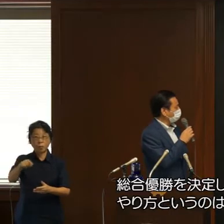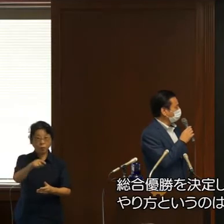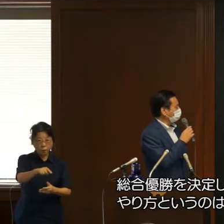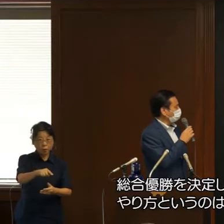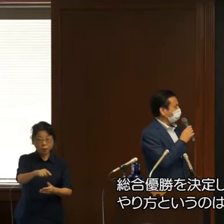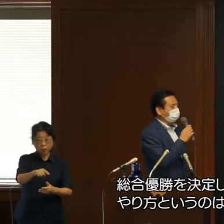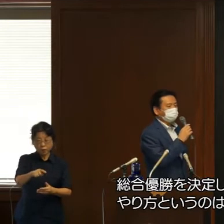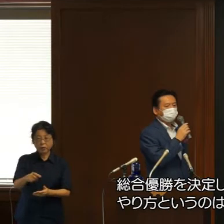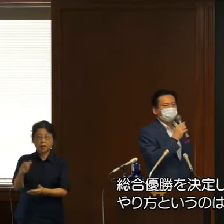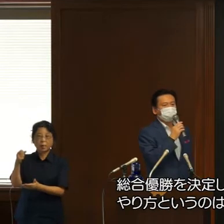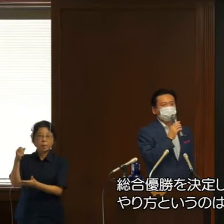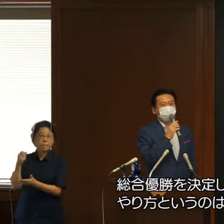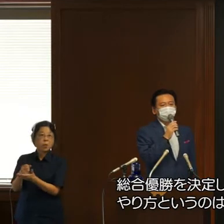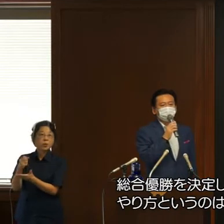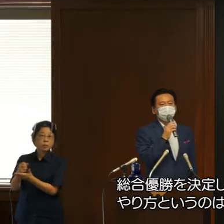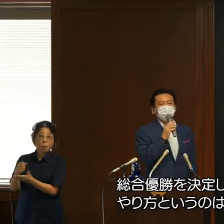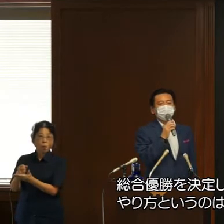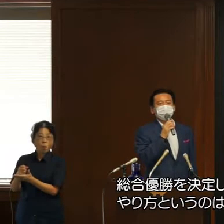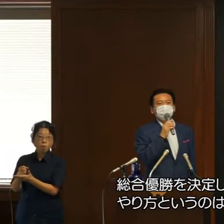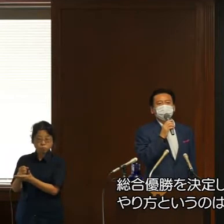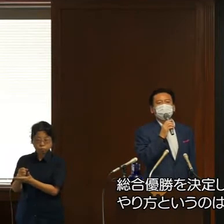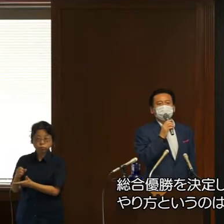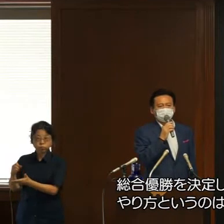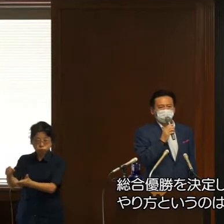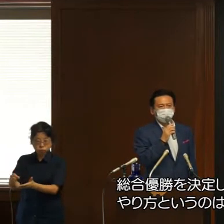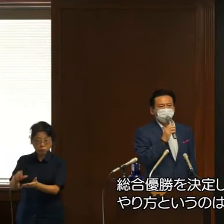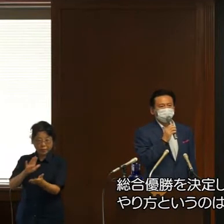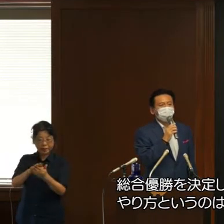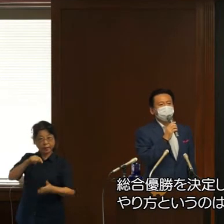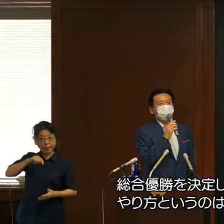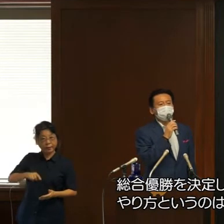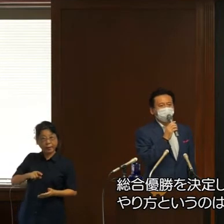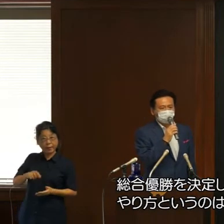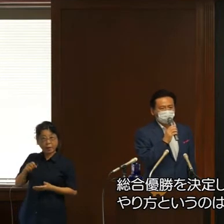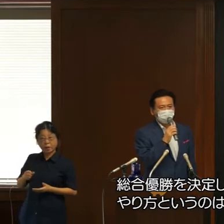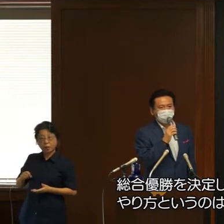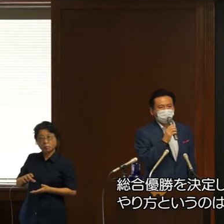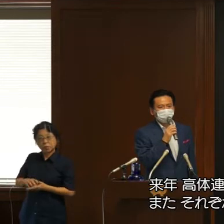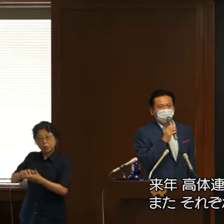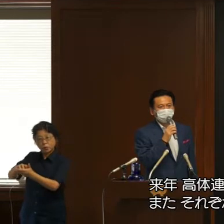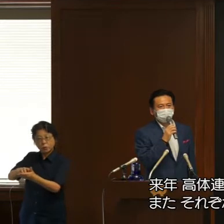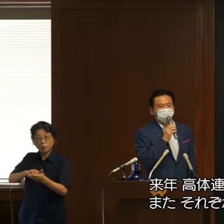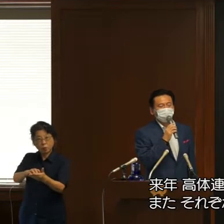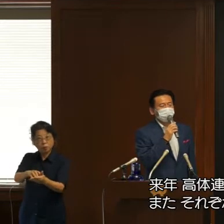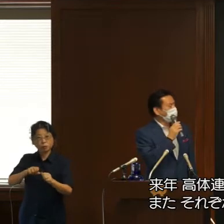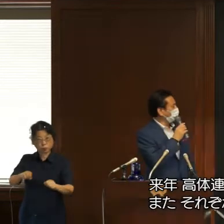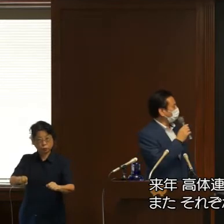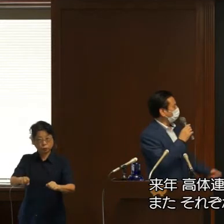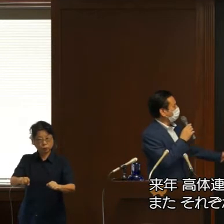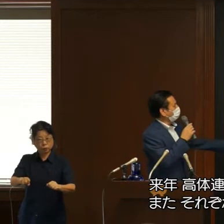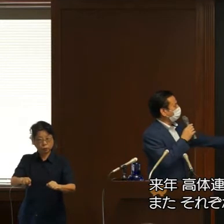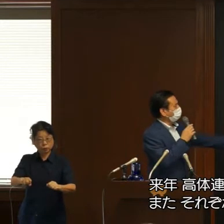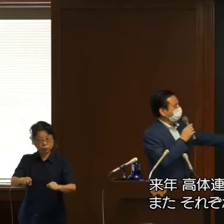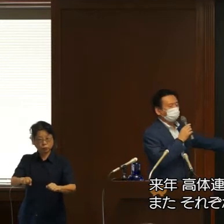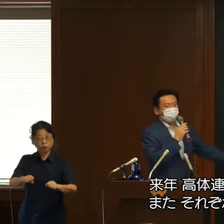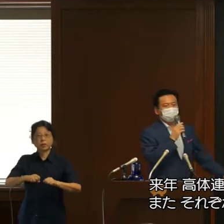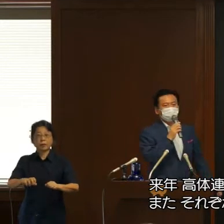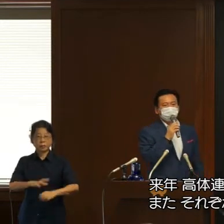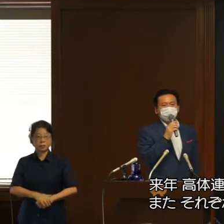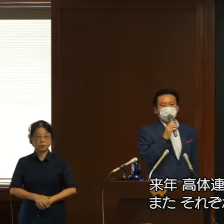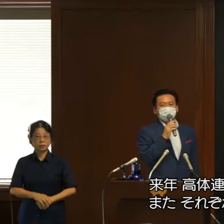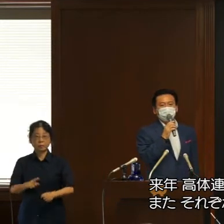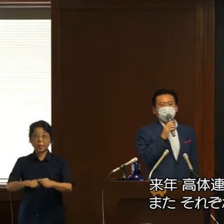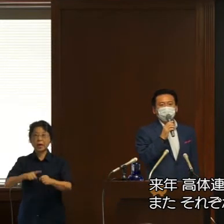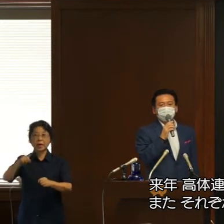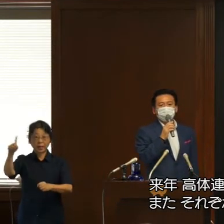化して総合優勝を決定して県が表彰するというやり方というのはできるんではないか。来年、高大連と高野